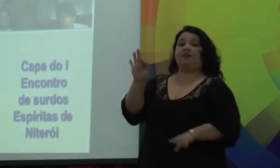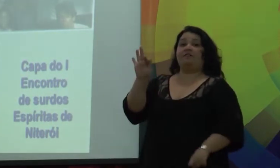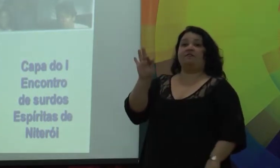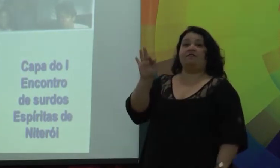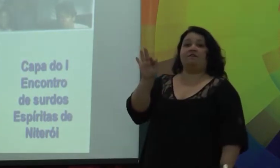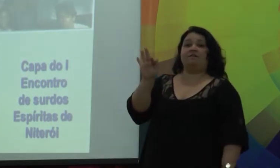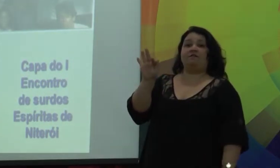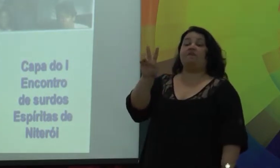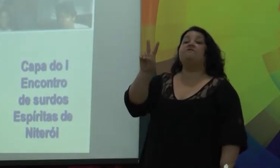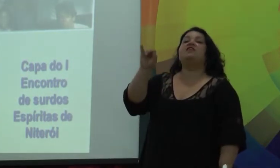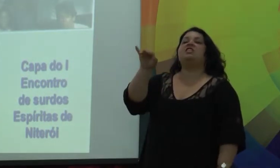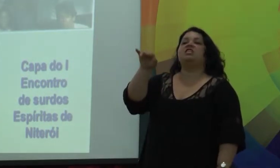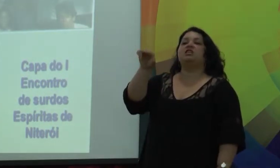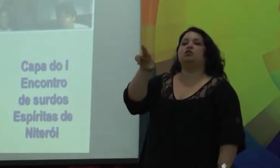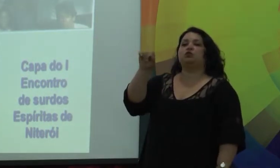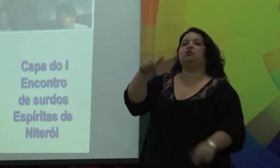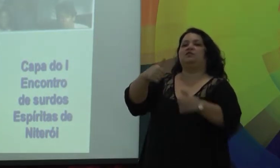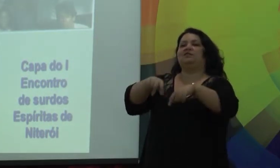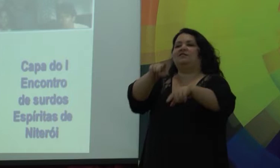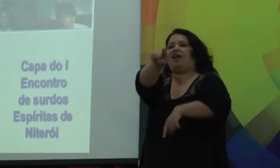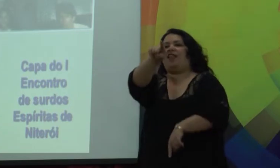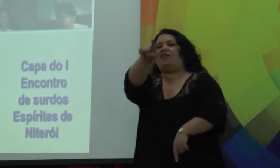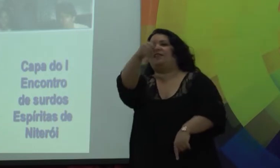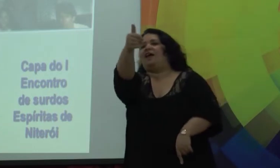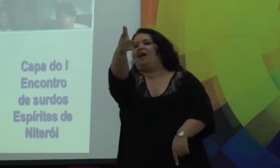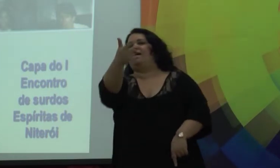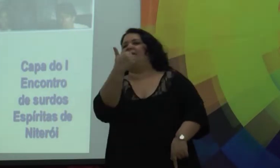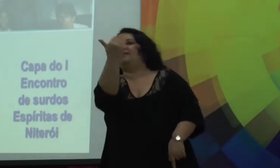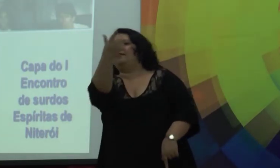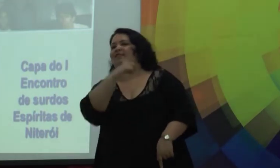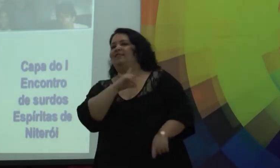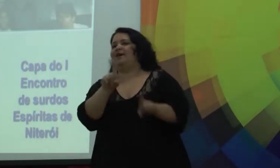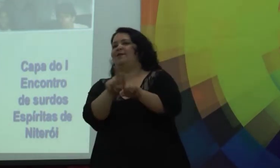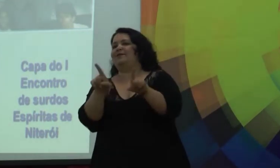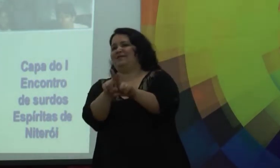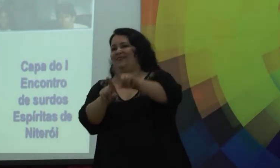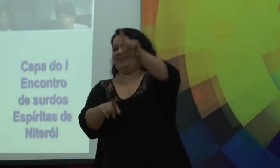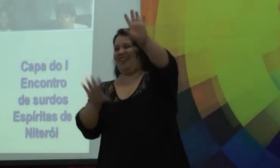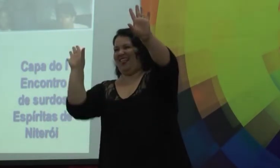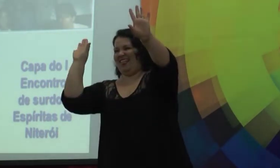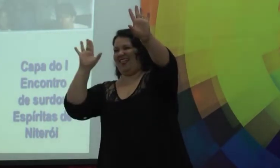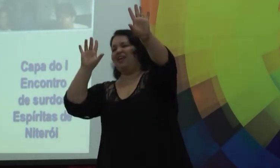também. Vinícius está aí. Se eu peguei que está lá atrás. Aí.